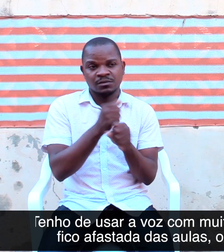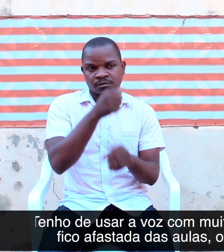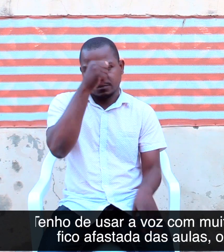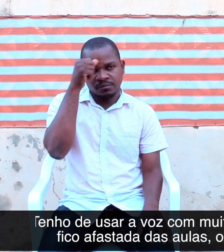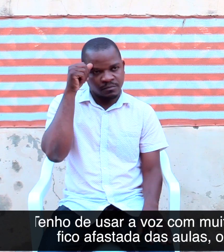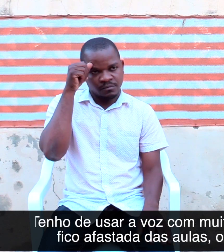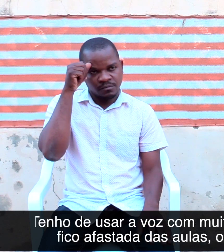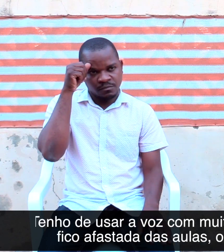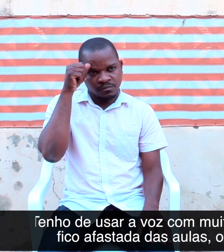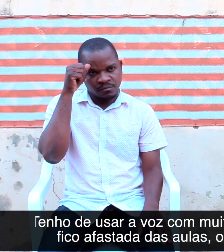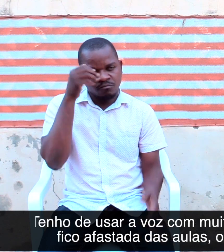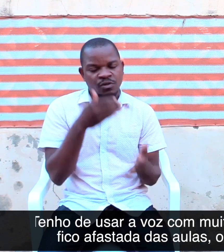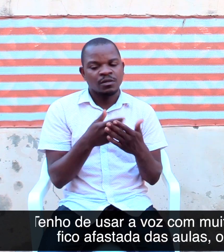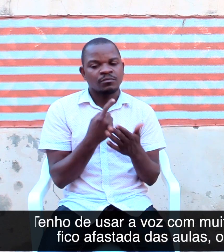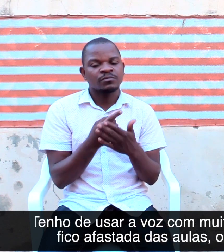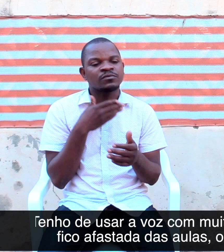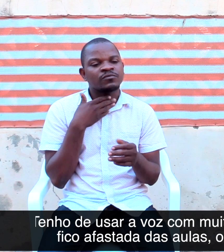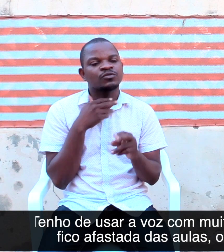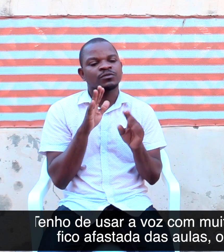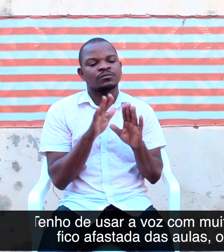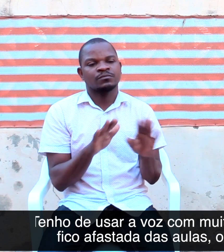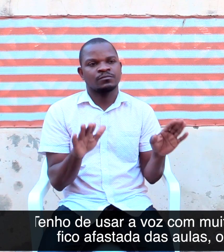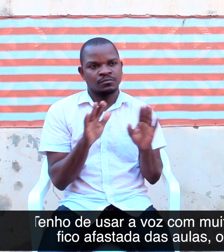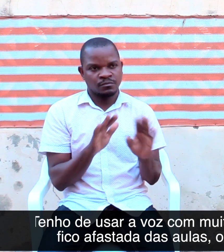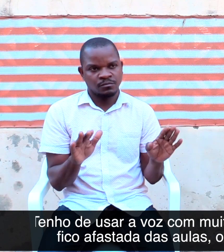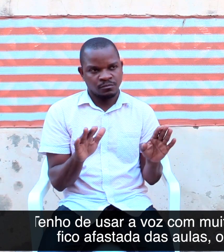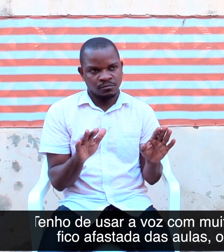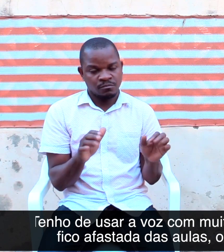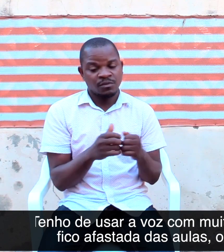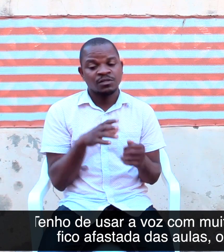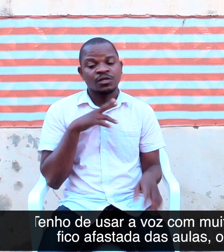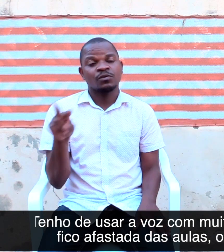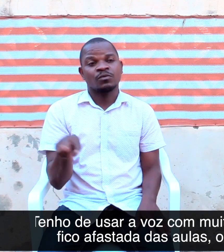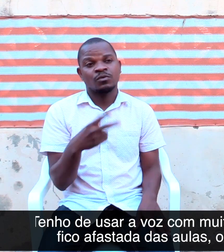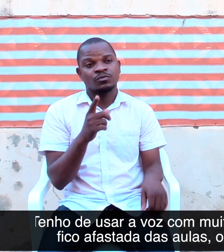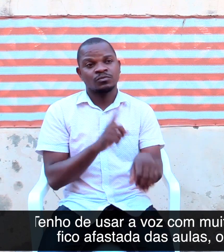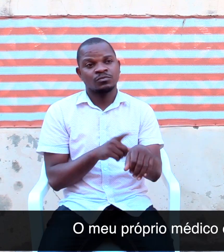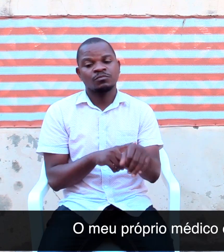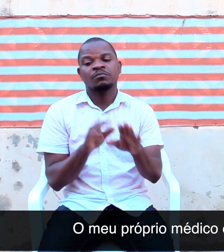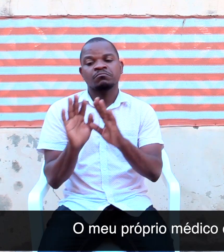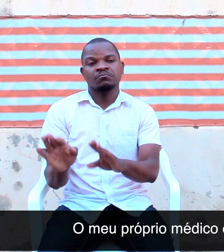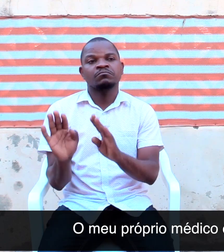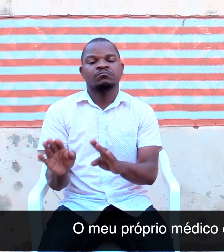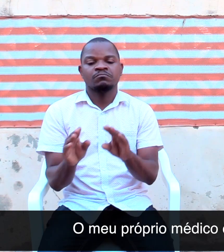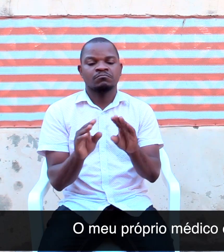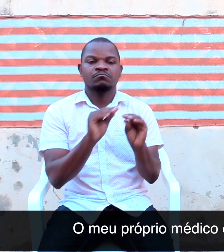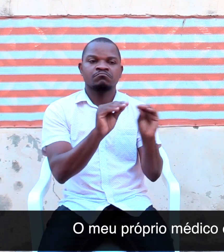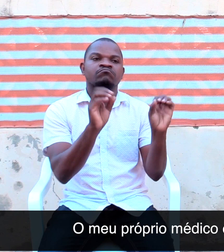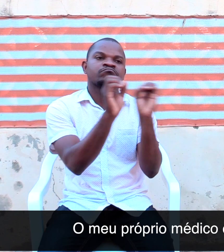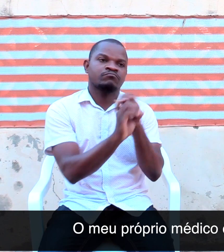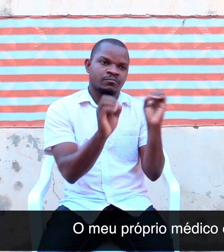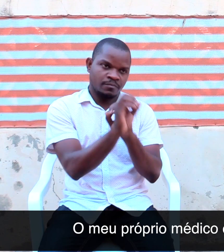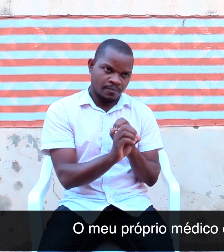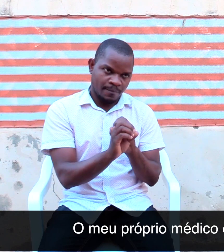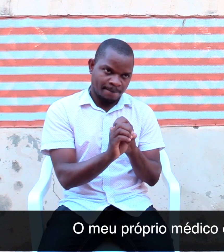usar a voz com muito cuidado, em algum momento fico afastada das aulas, eu fiquei afastada das aulas. O meu próprio médico orientou-me que